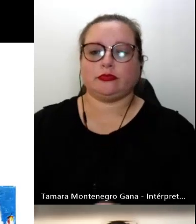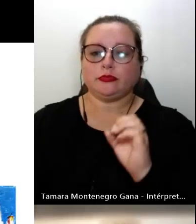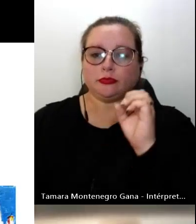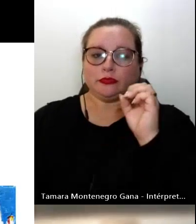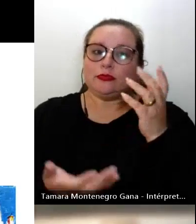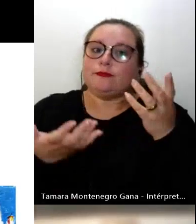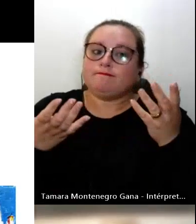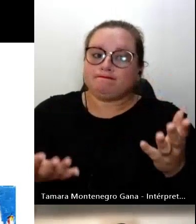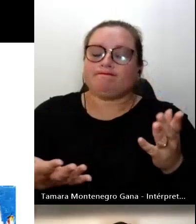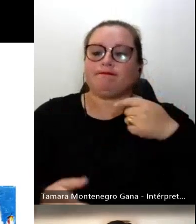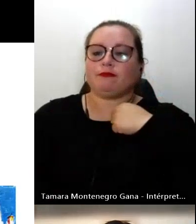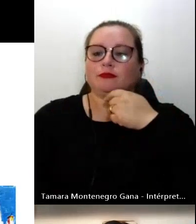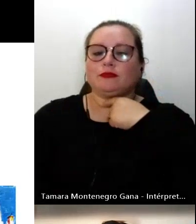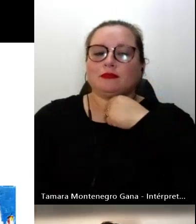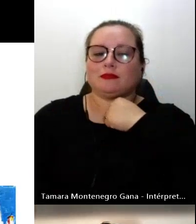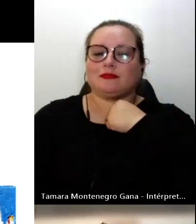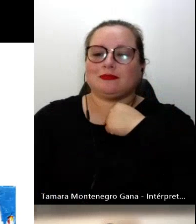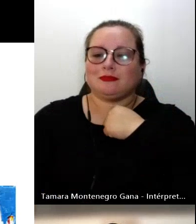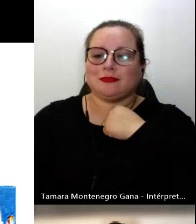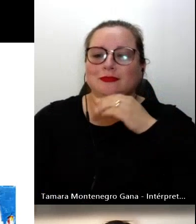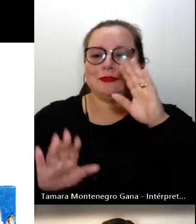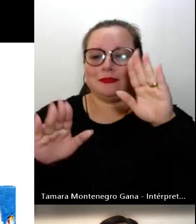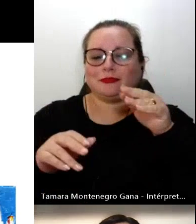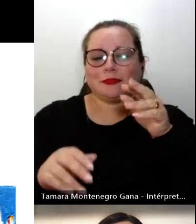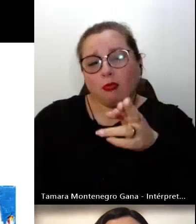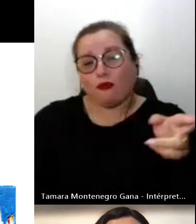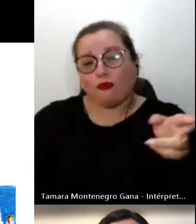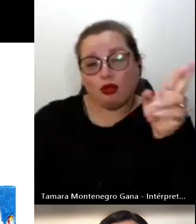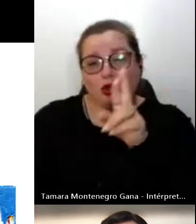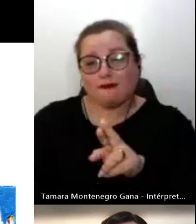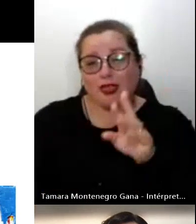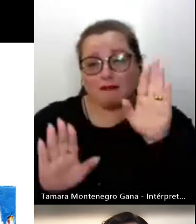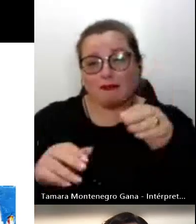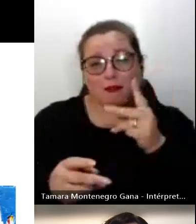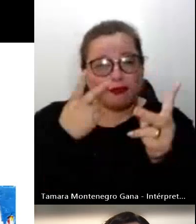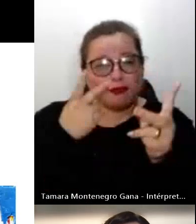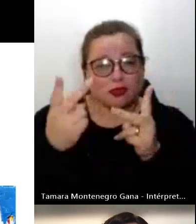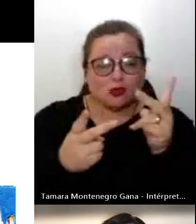entonces quisiera tomar y volver después luego a lo más visual,